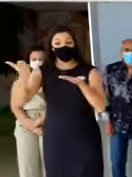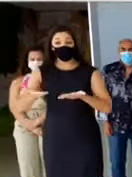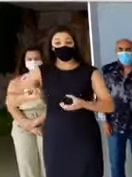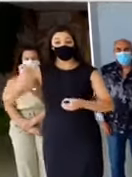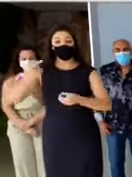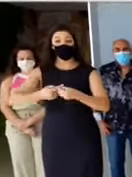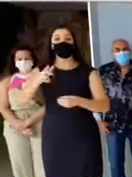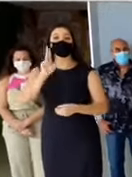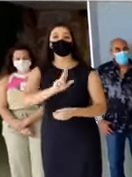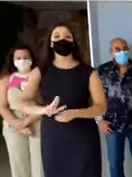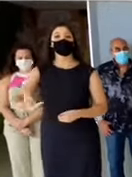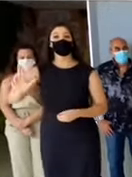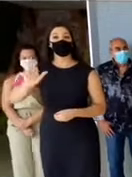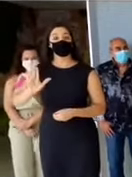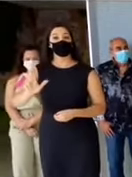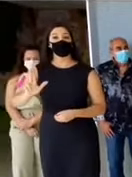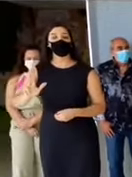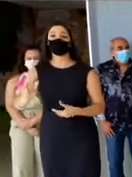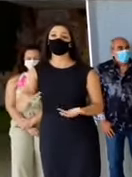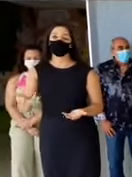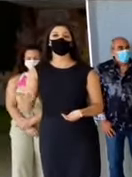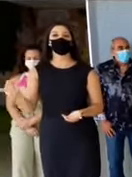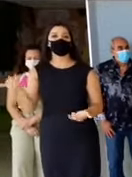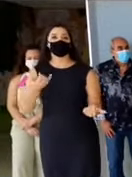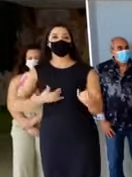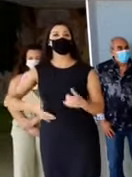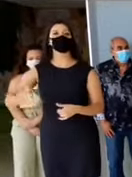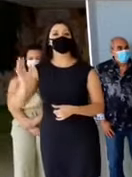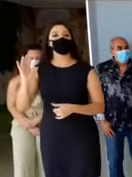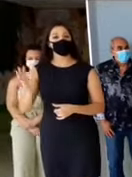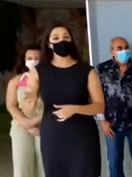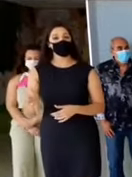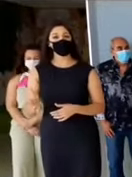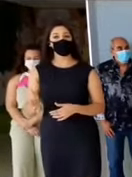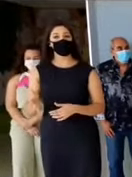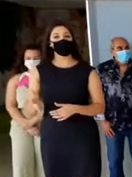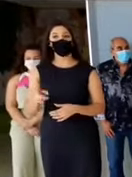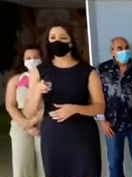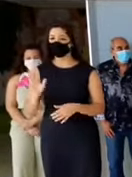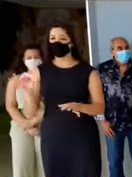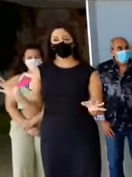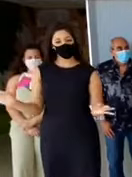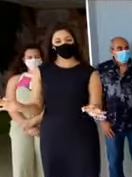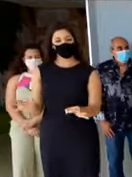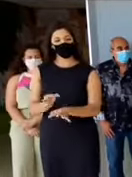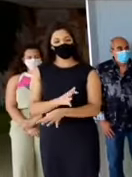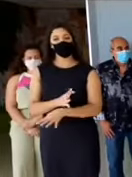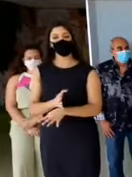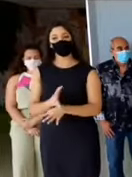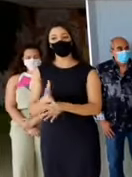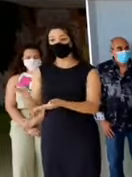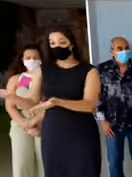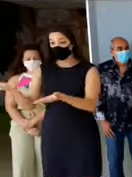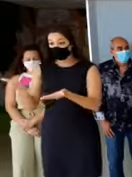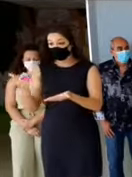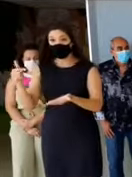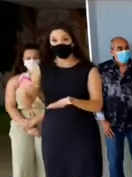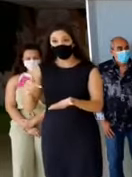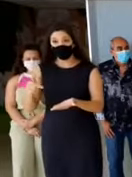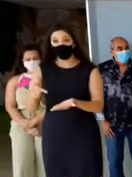Uberlândia e, conforme o senhor já disse, o senhor já está preparado, tão logo chegue aqui a